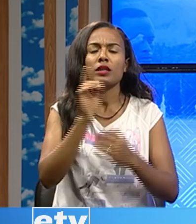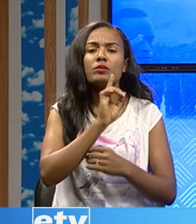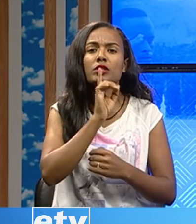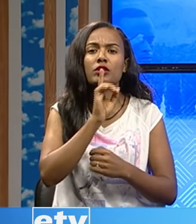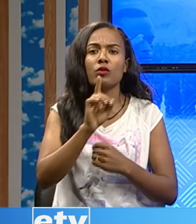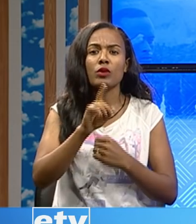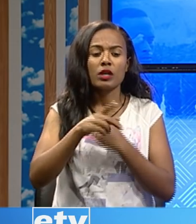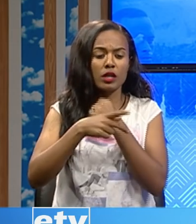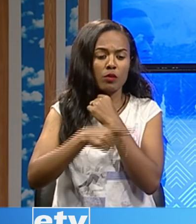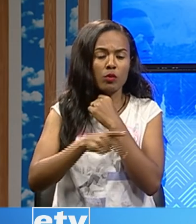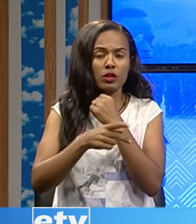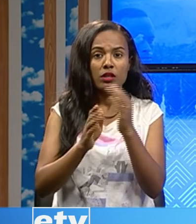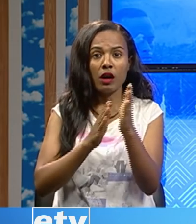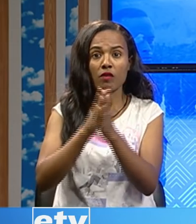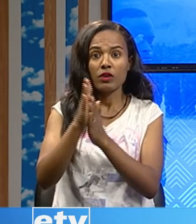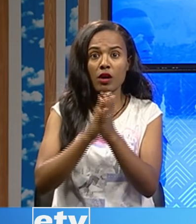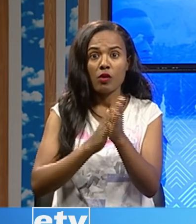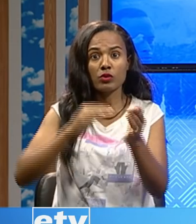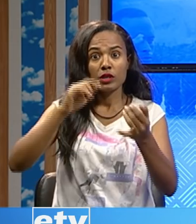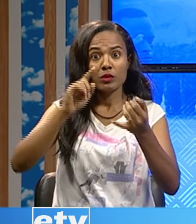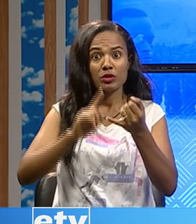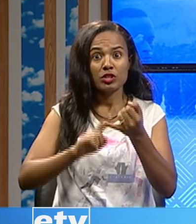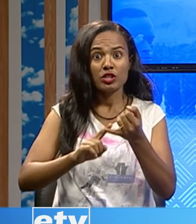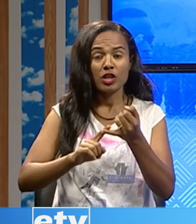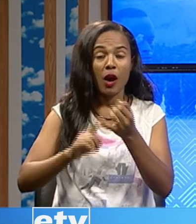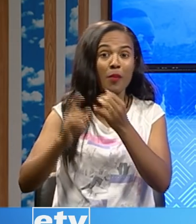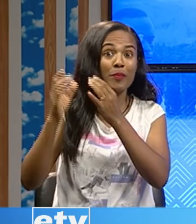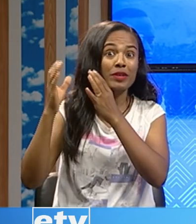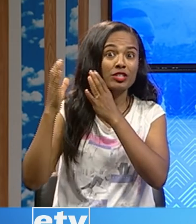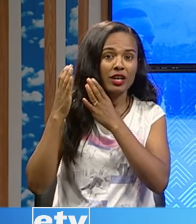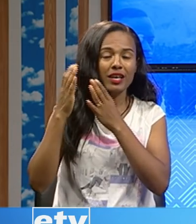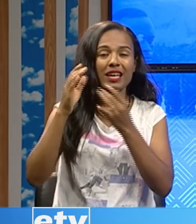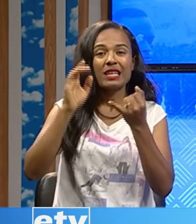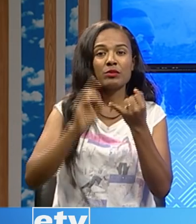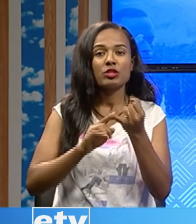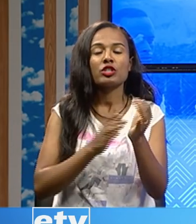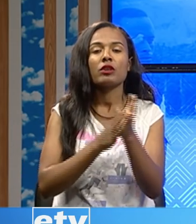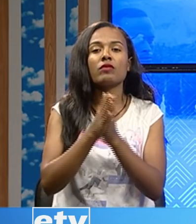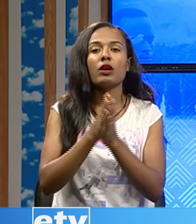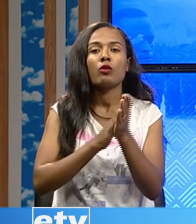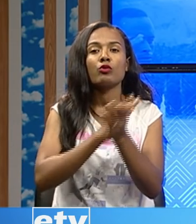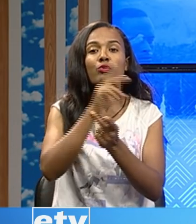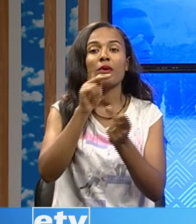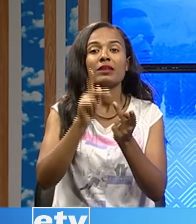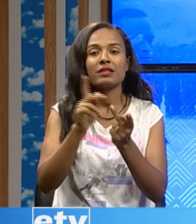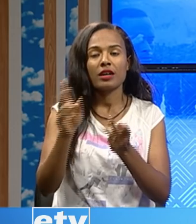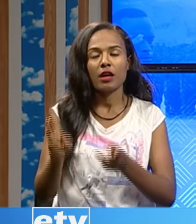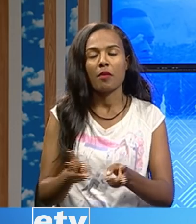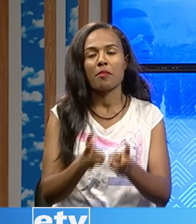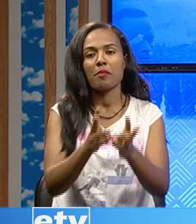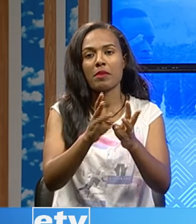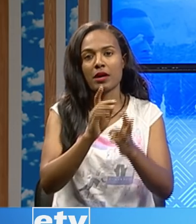የፖለቲካ ፍላጎት የመጨረሻው መጫኛ የመጨረሻው ፍላጎት ማሳካያ መንገድ ነው።